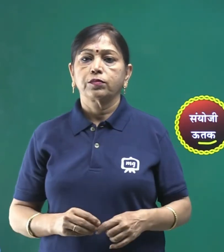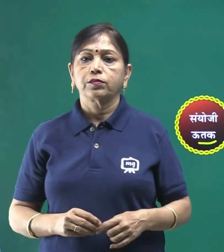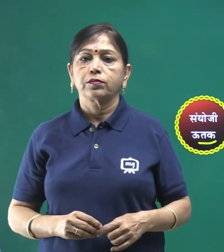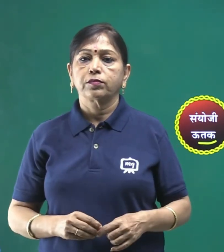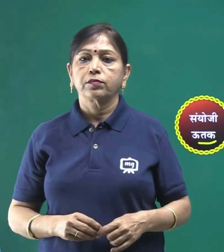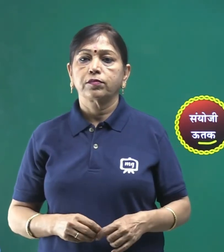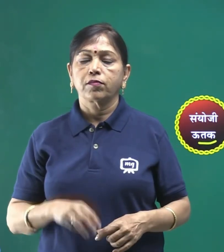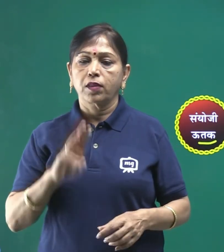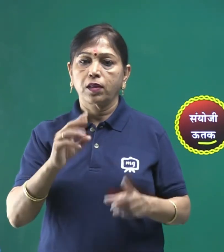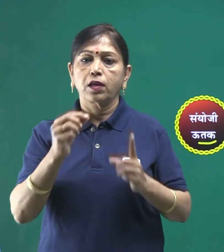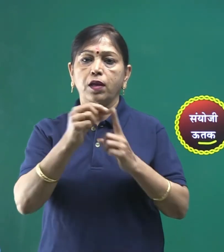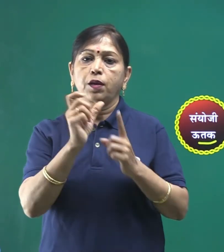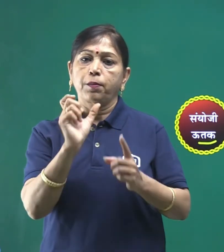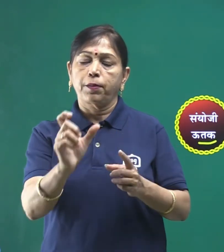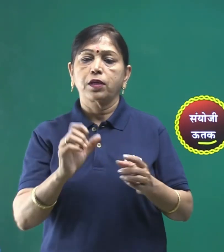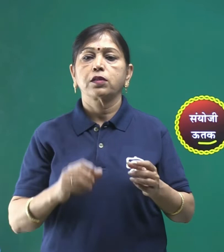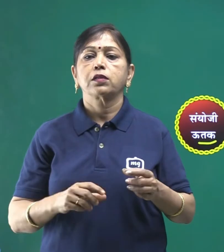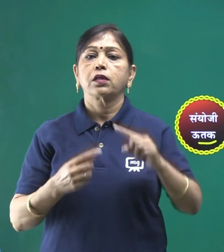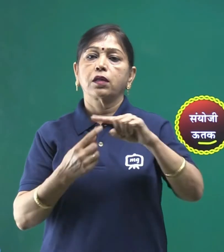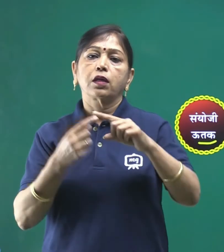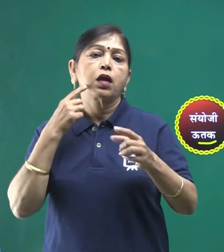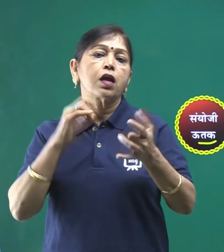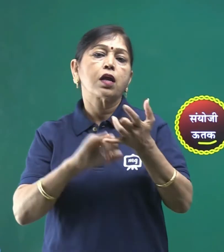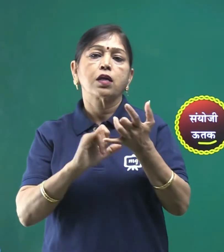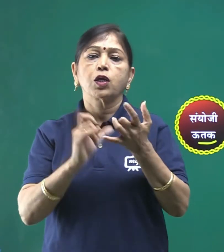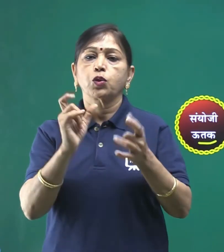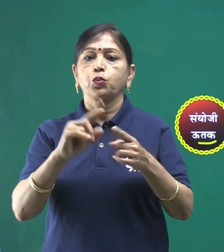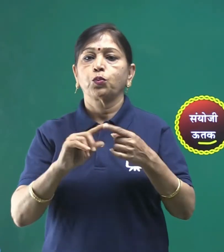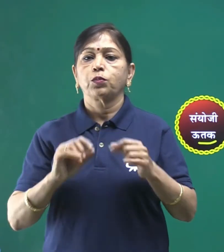3 पेशीय ऊतक,